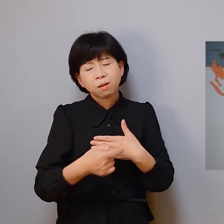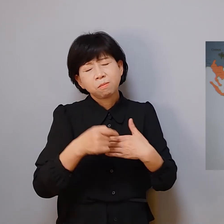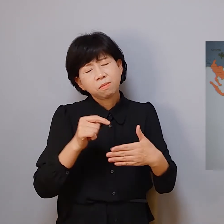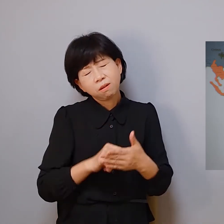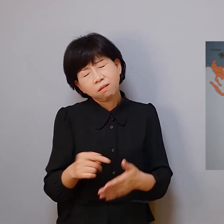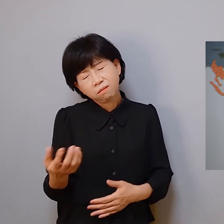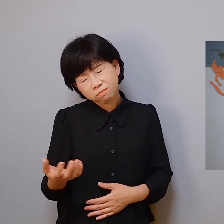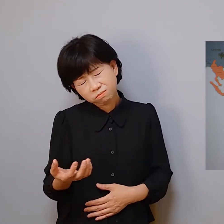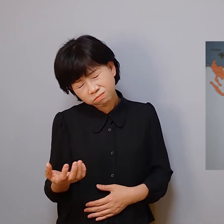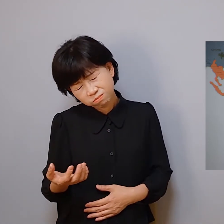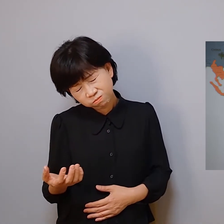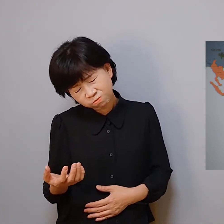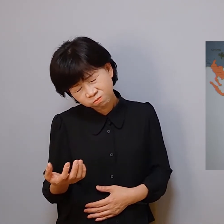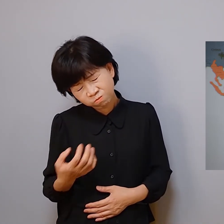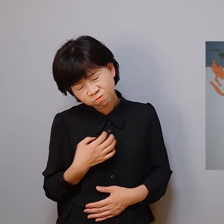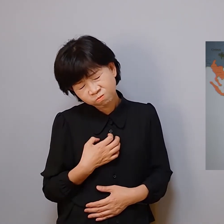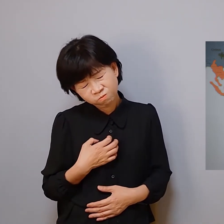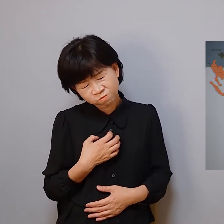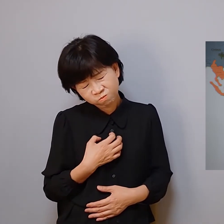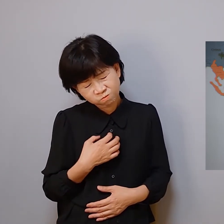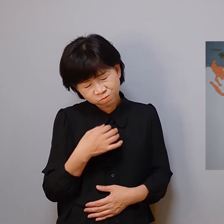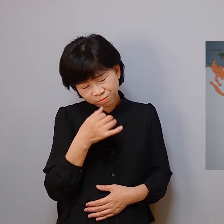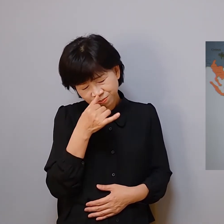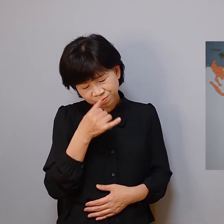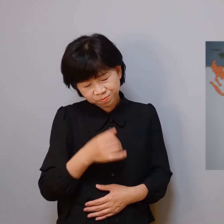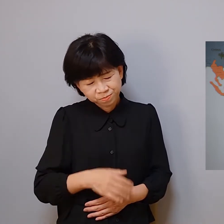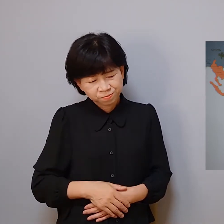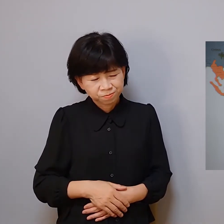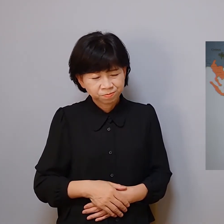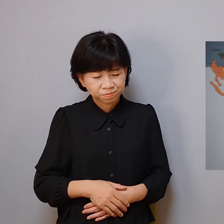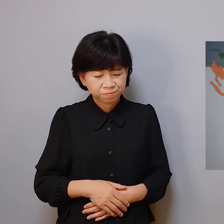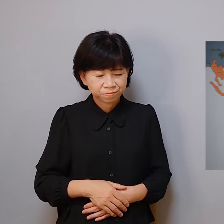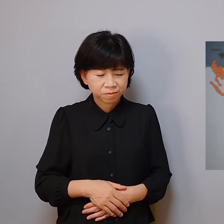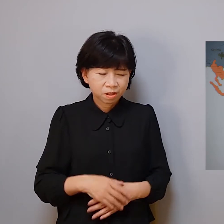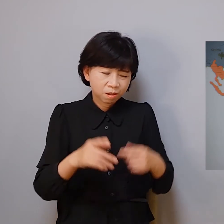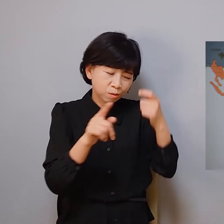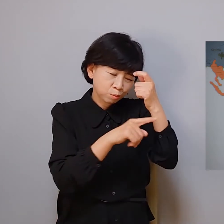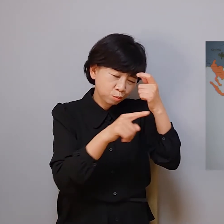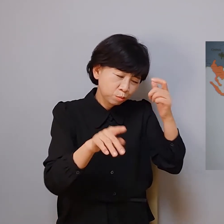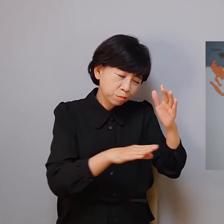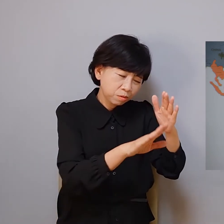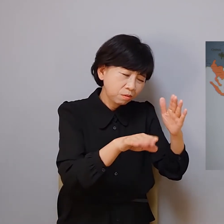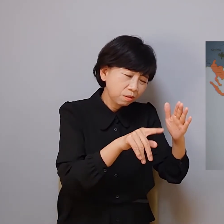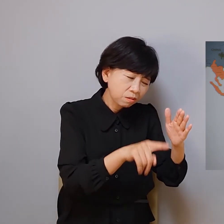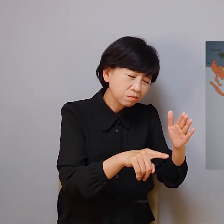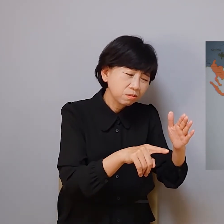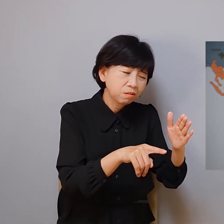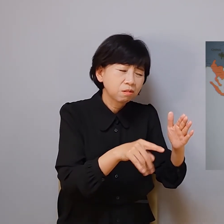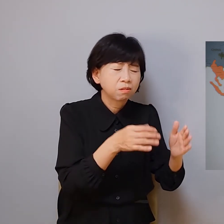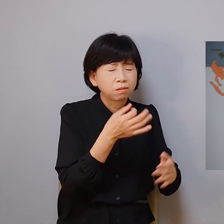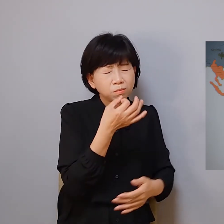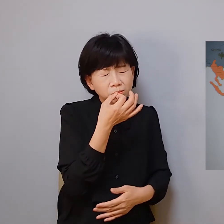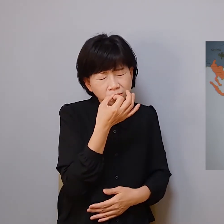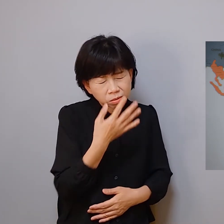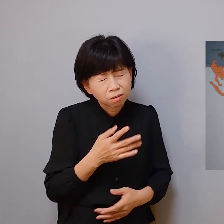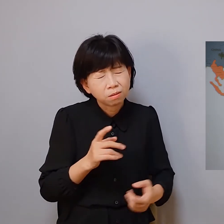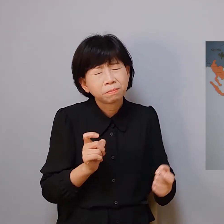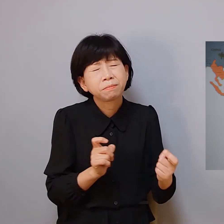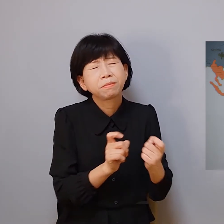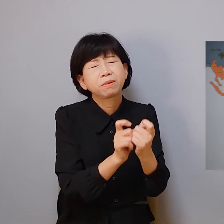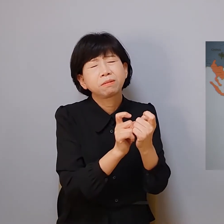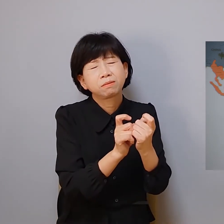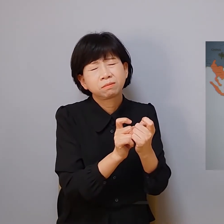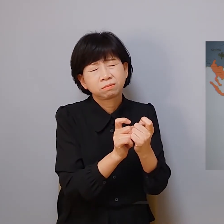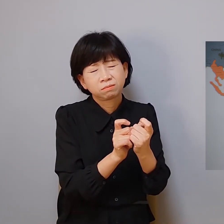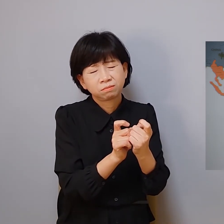마음이 아프고 쓰라립니다. 어떤 우리 성도님 가정이 참 힘든 일을 겪고